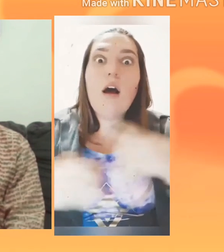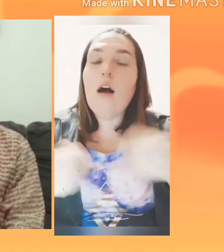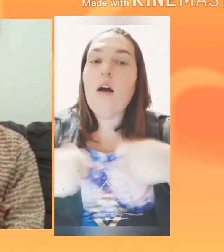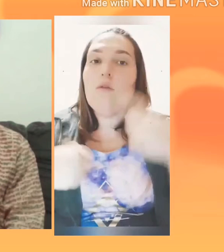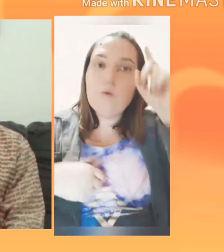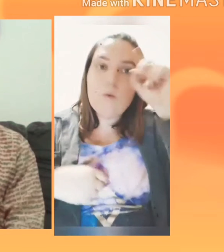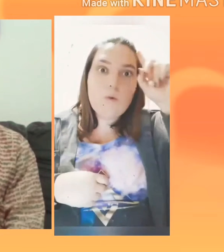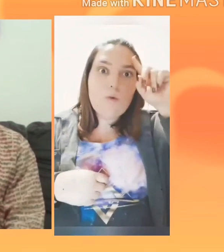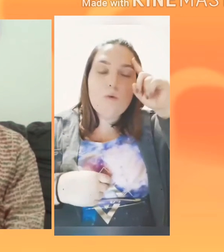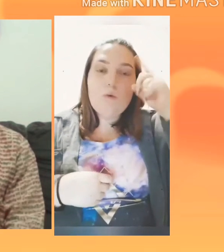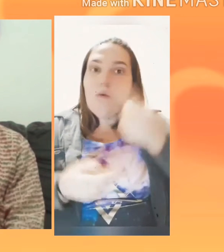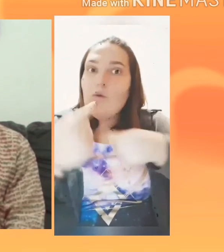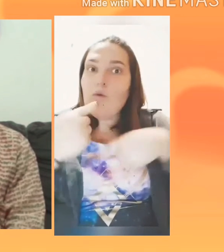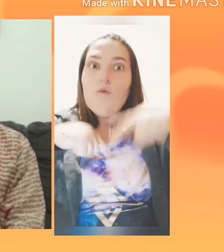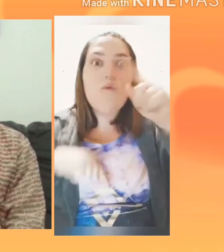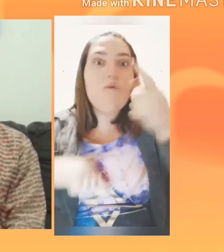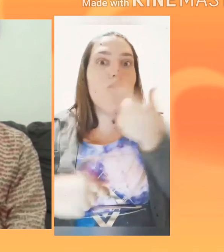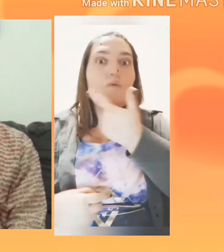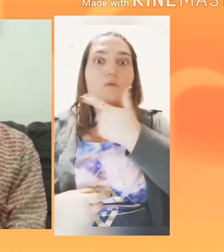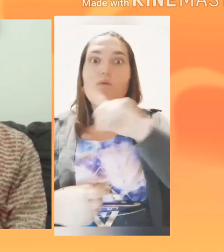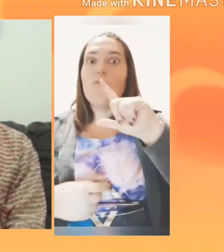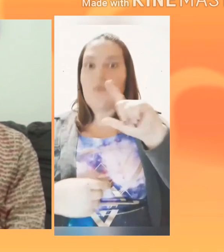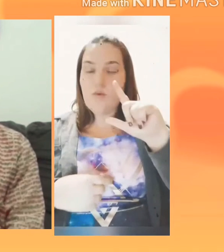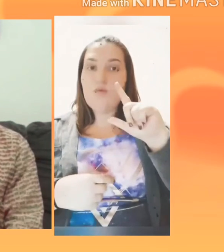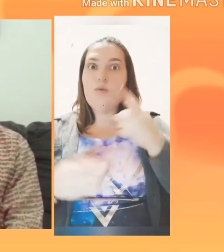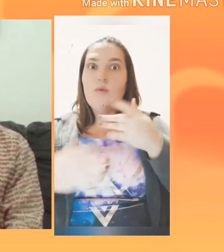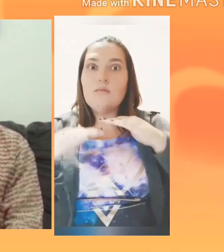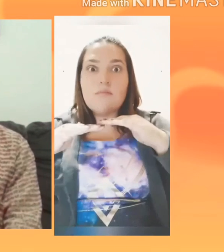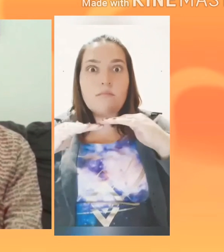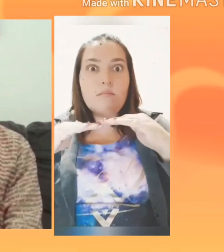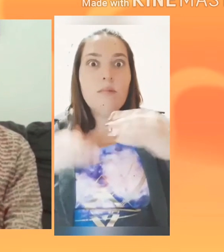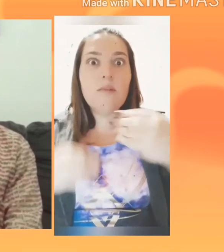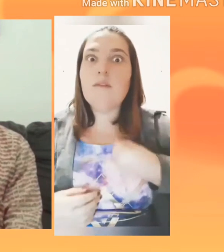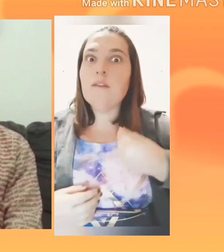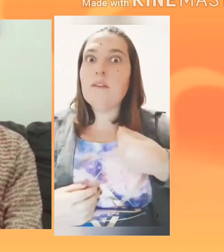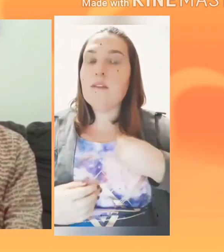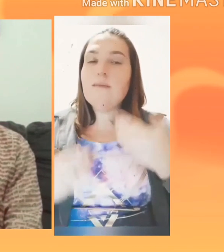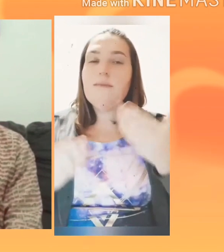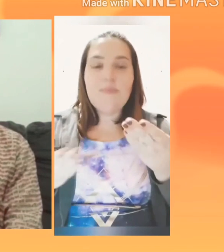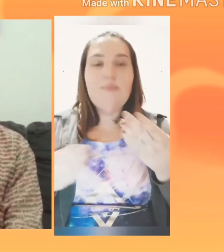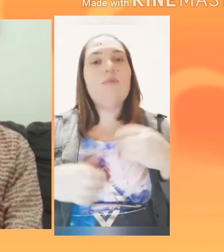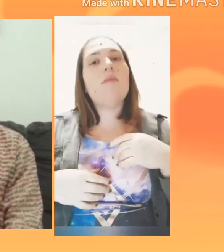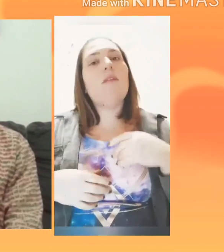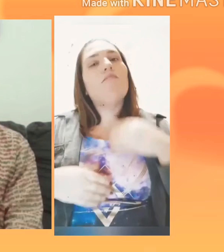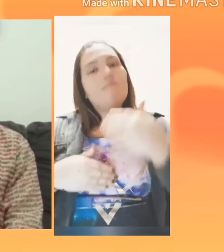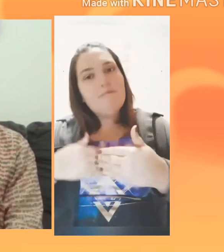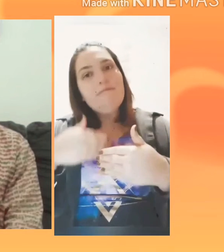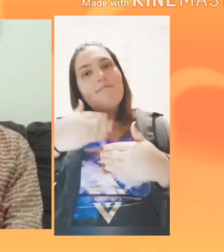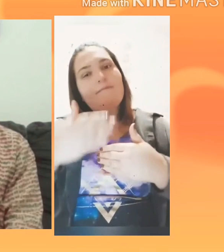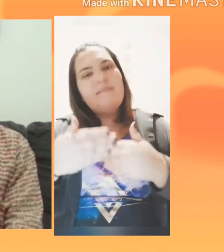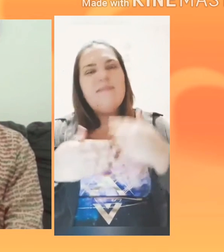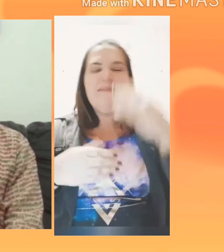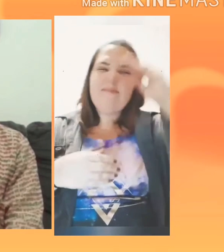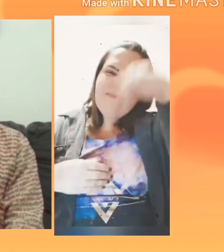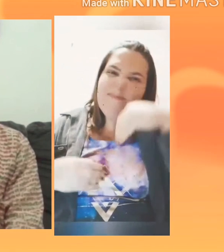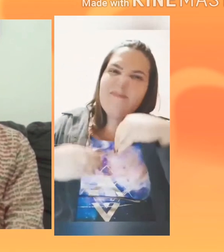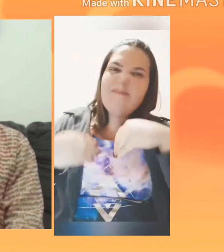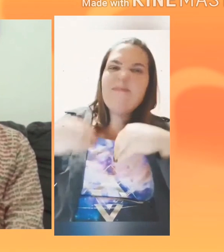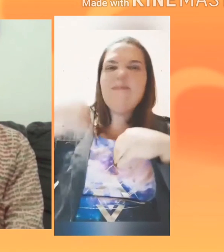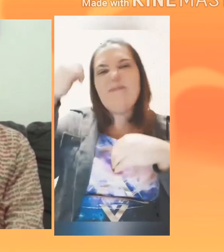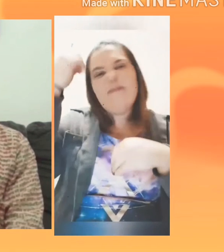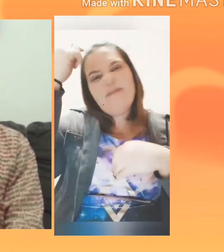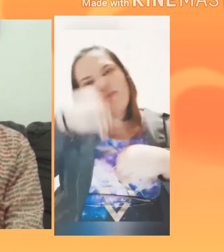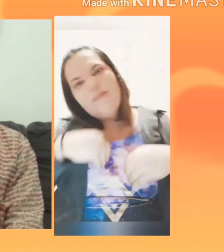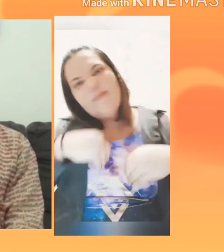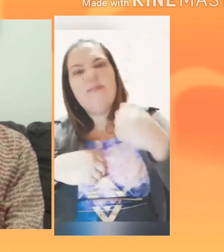porque eu gostava, mas porque eu precisava muito do yoga no dia a dia para recuperar essa estabilidade no meu dia.